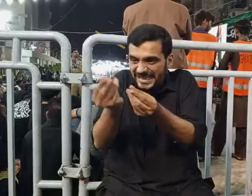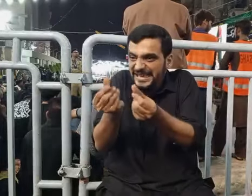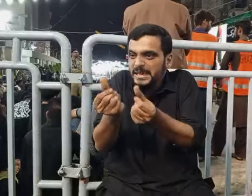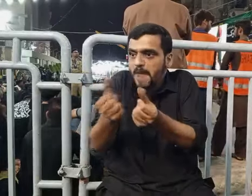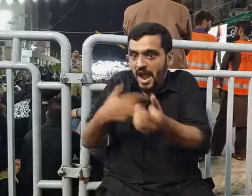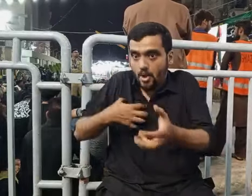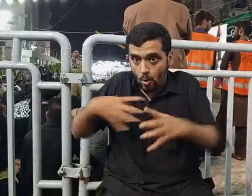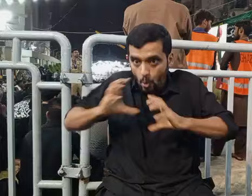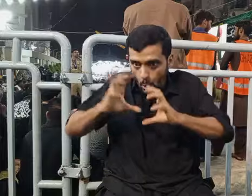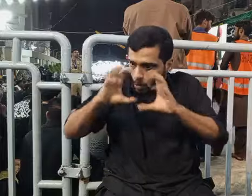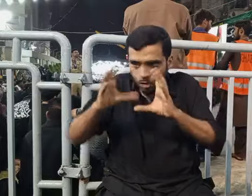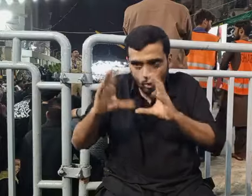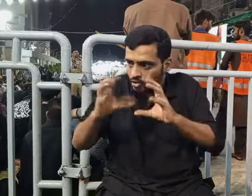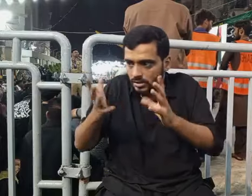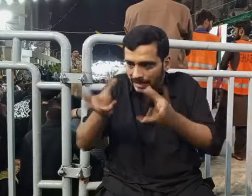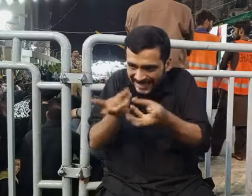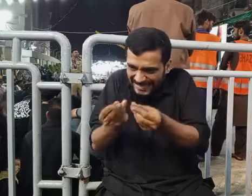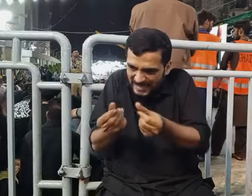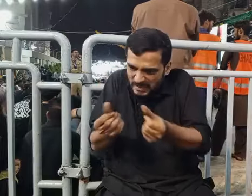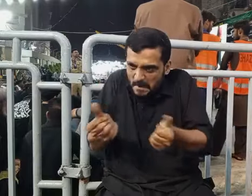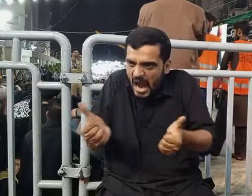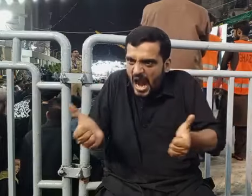مولا نے کٹھلی زمین میں رکھی۔